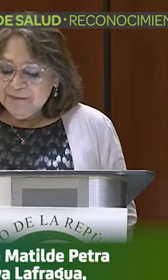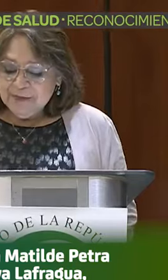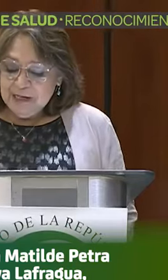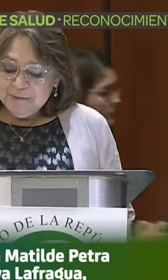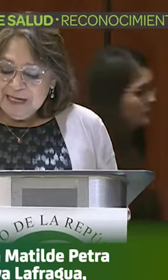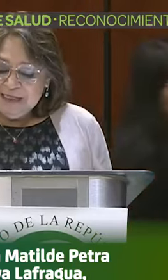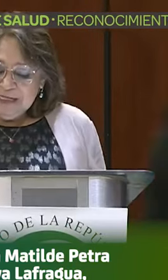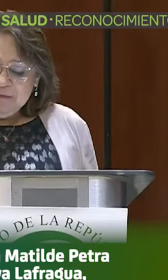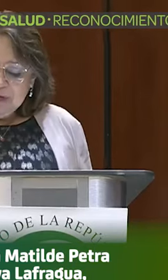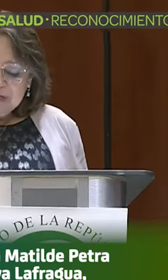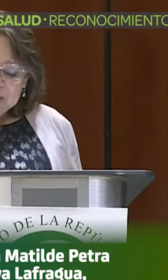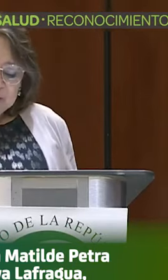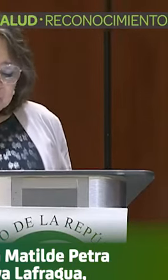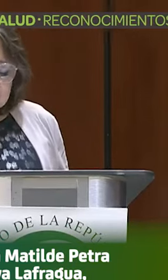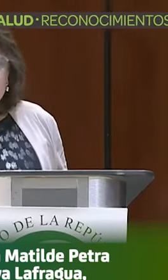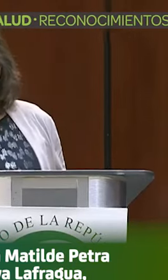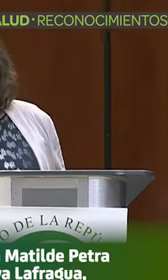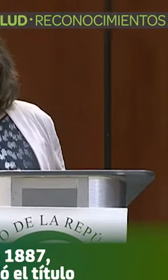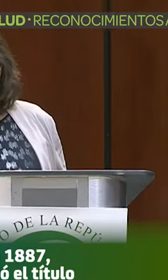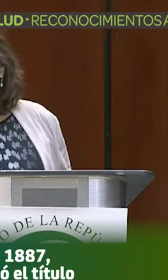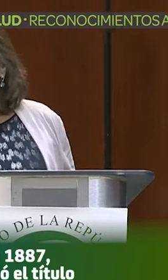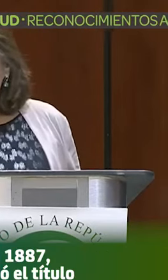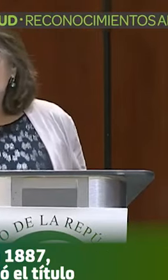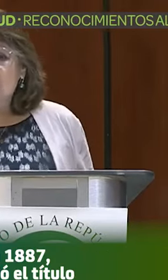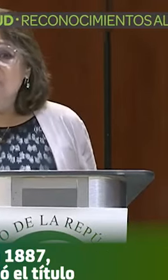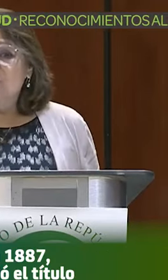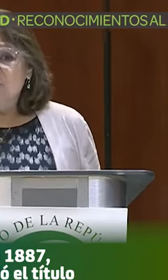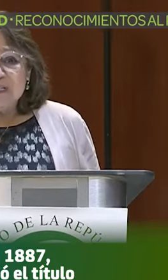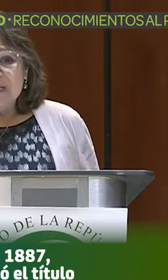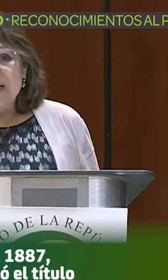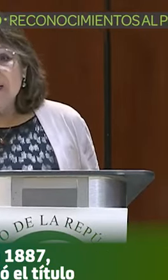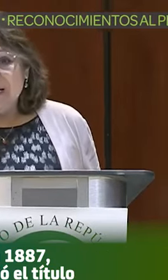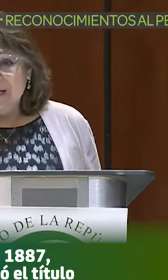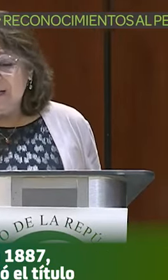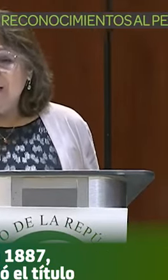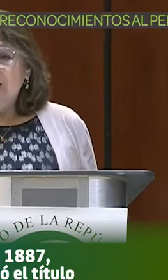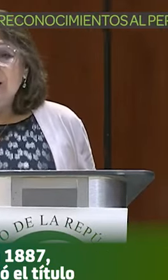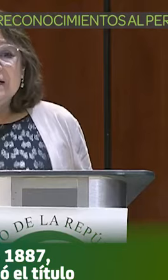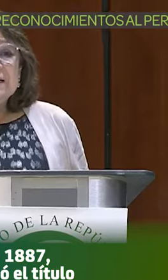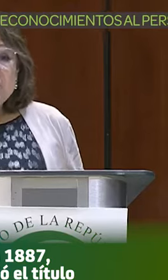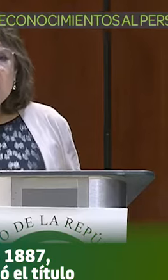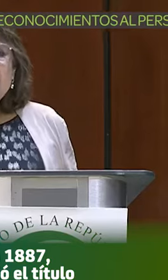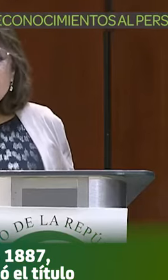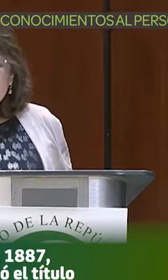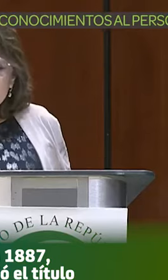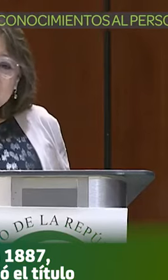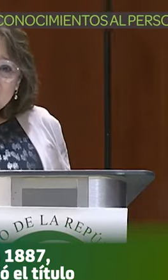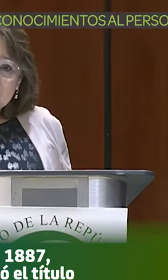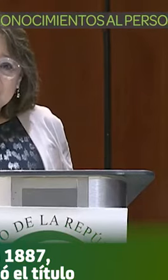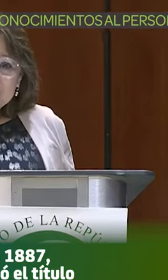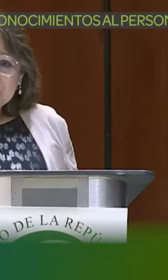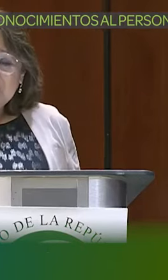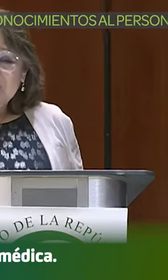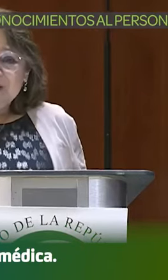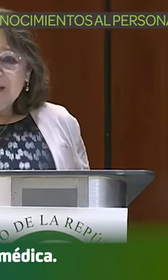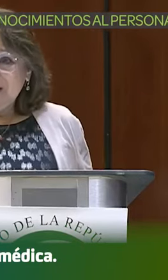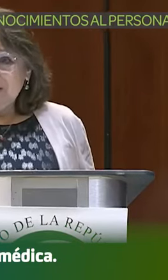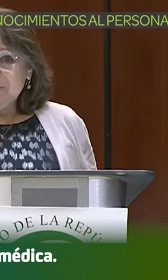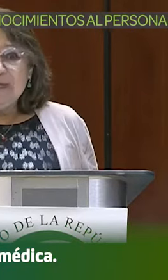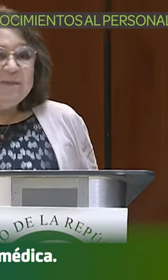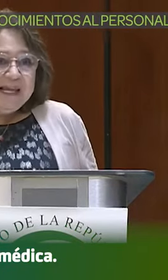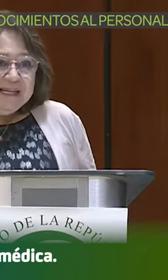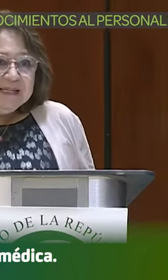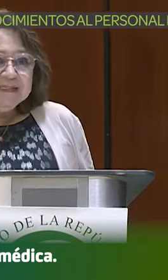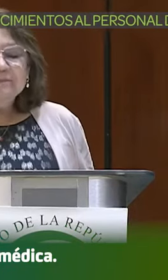doctora Matilde Petra Montoya La Fragua en 1887 recibió el título